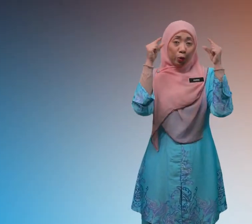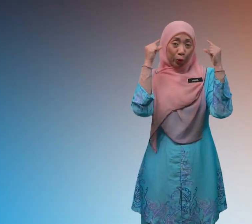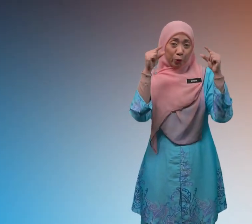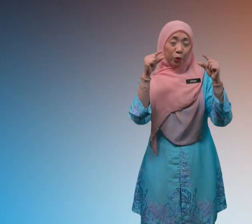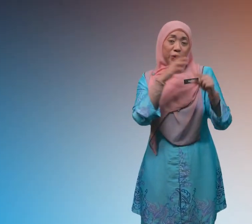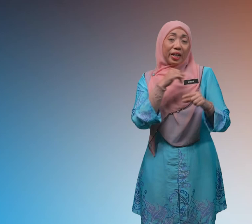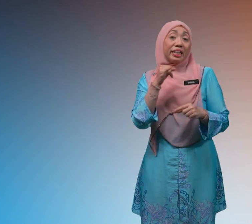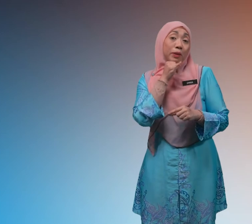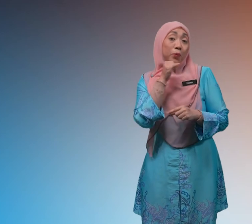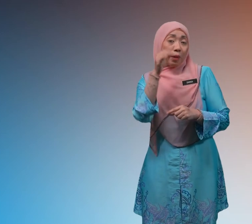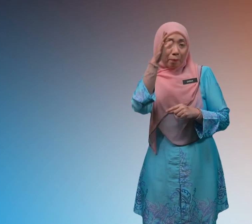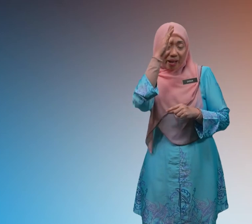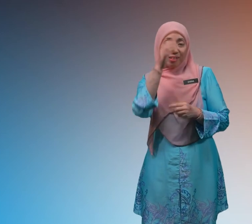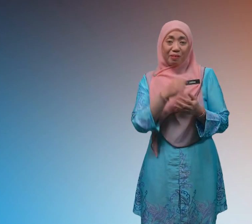Guru-guru dan ibu bapa,